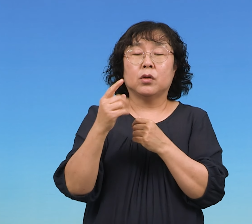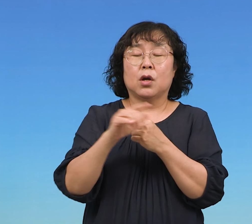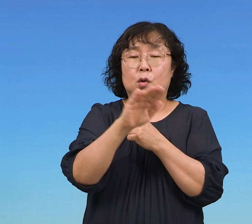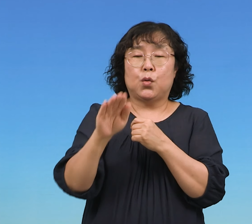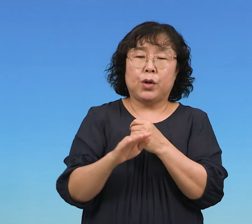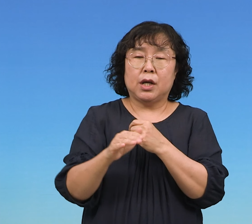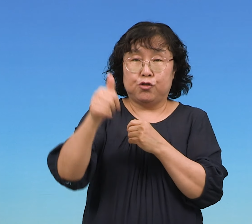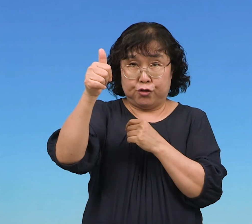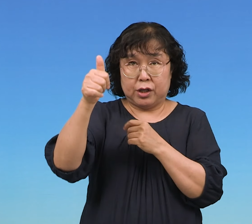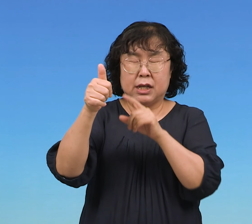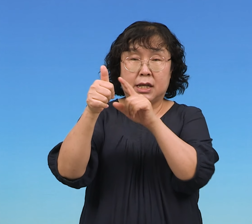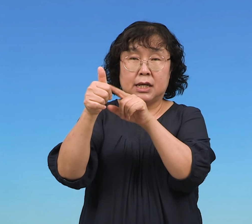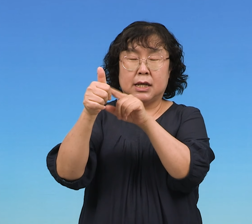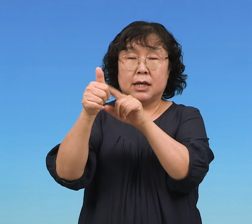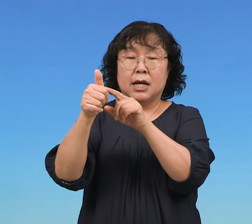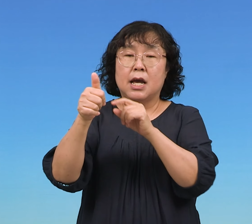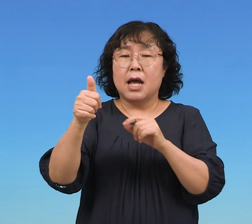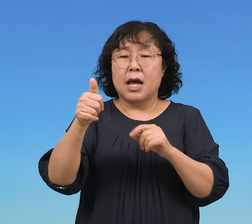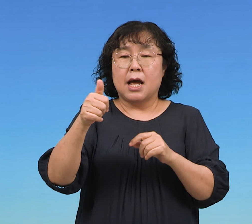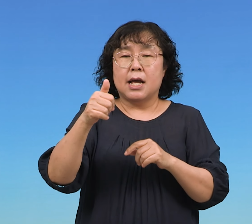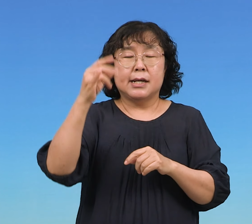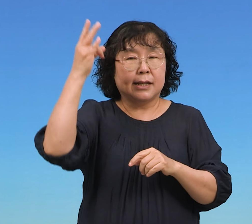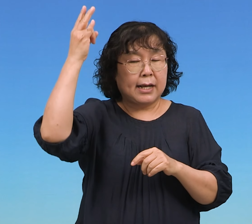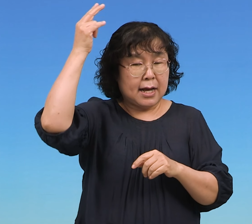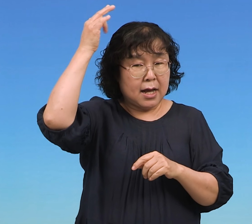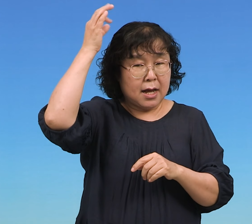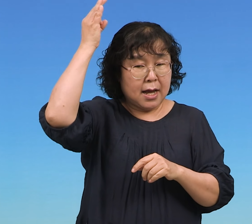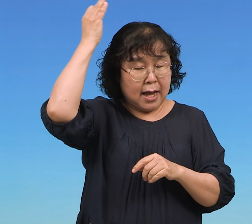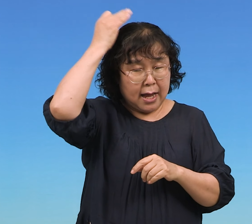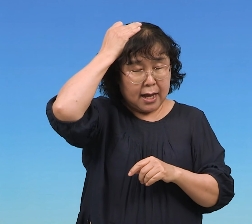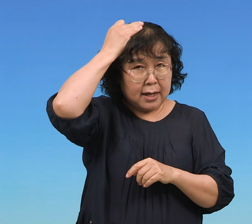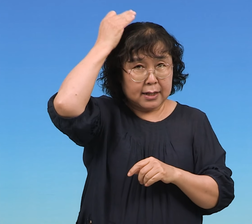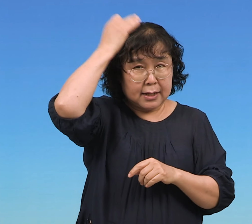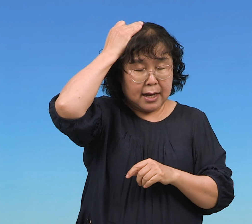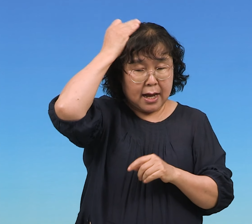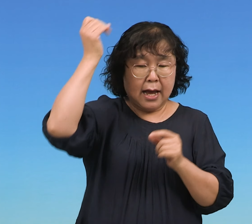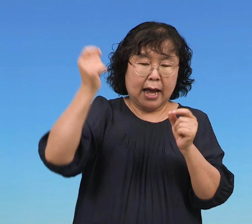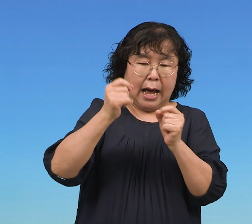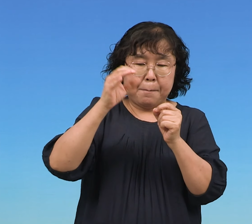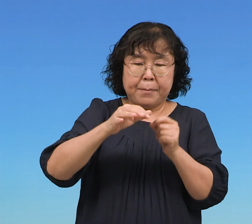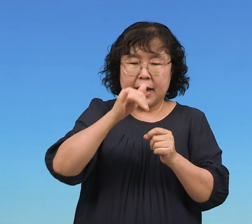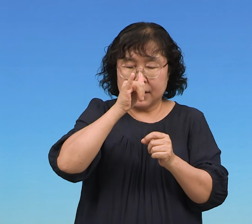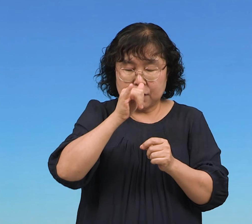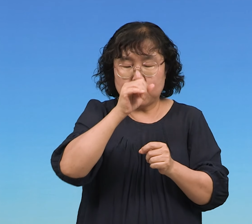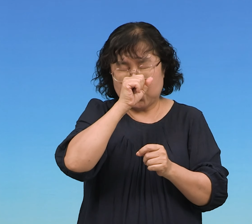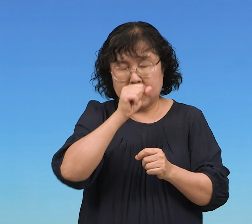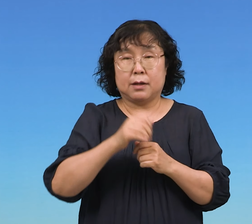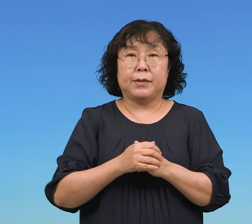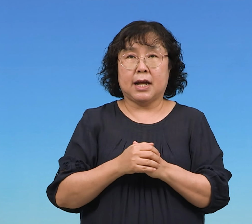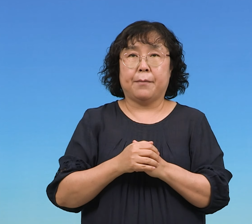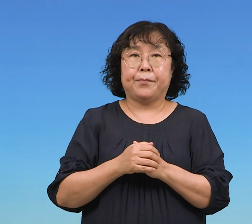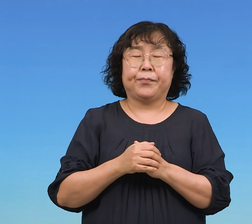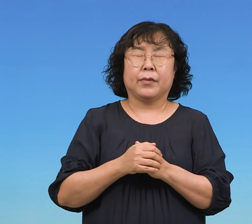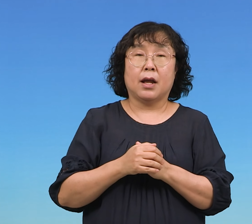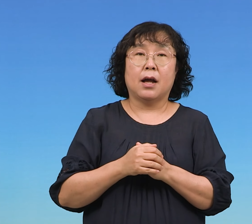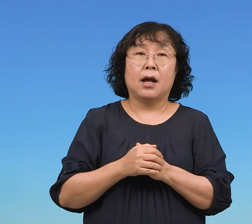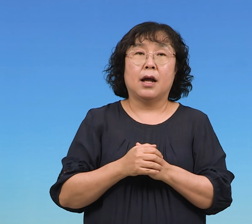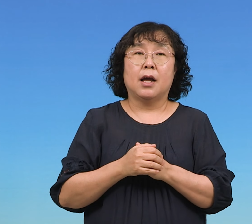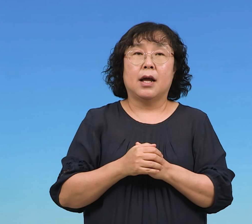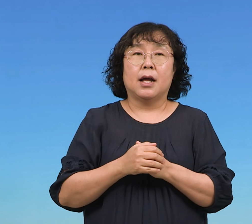주인이 사마리아에 계신 선지자 앞에 계셨으면 좋겠나이다. 그가 그 나병을 고치리이다 하는지라. 그 다음에